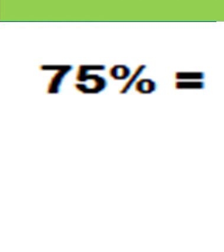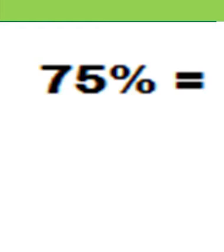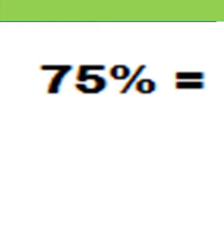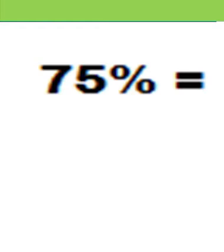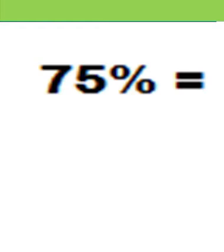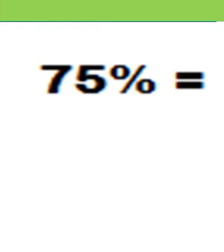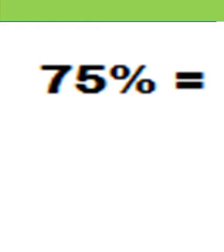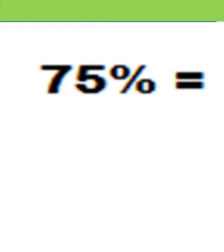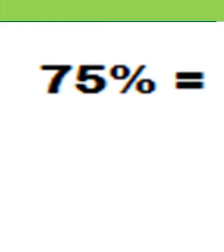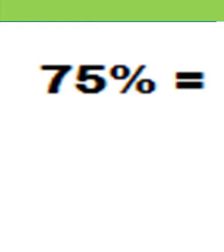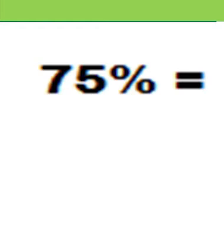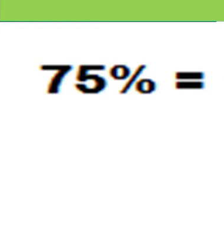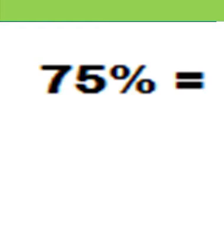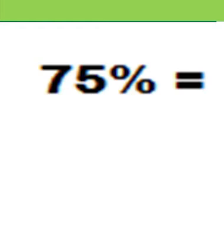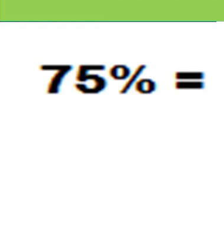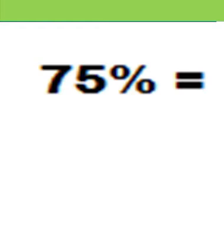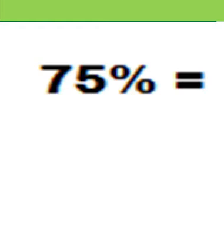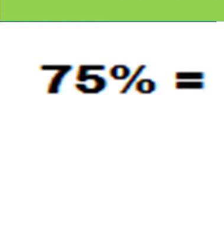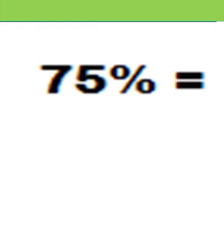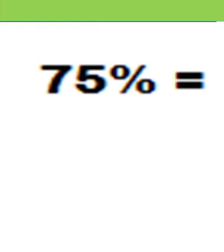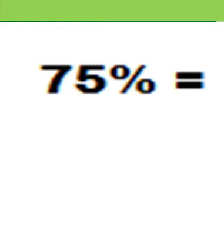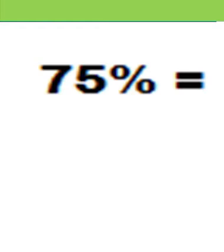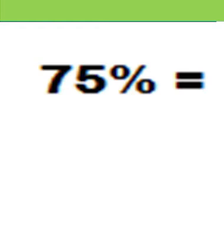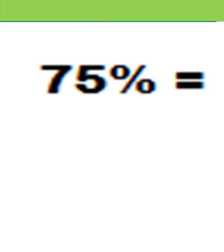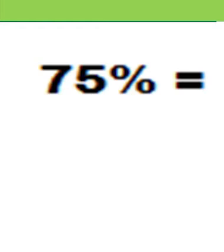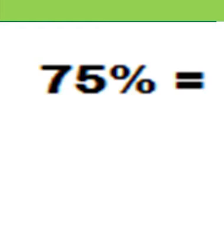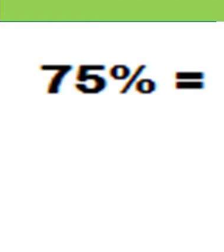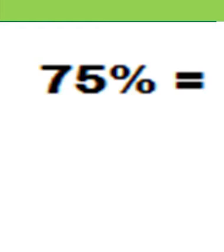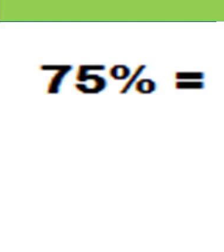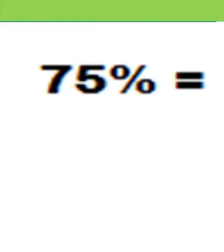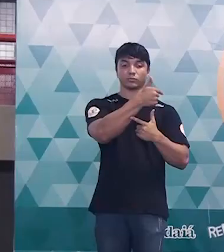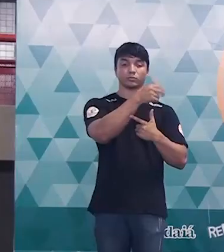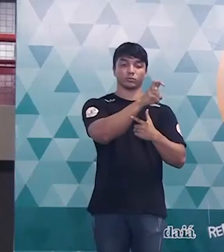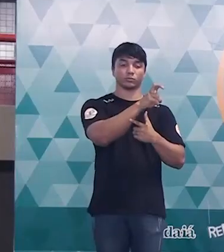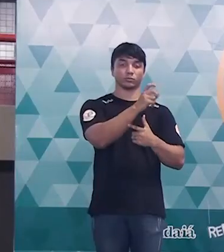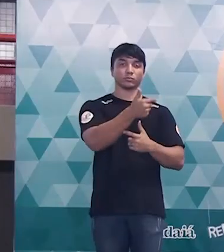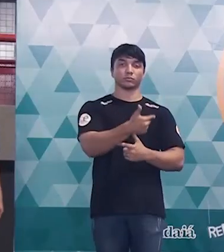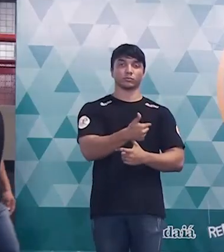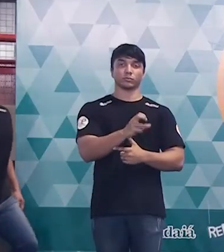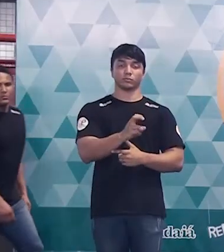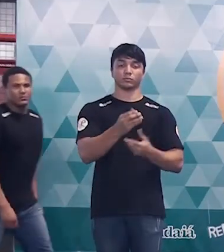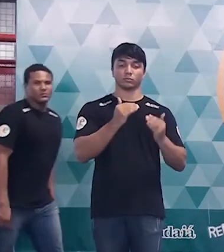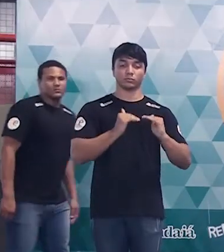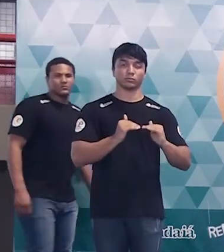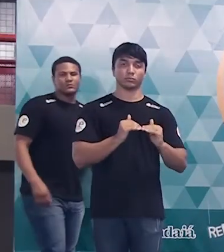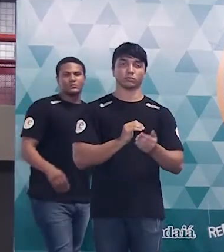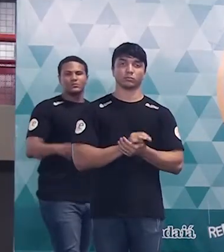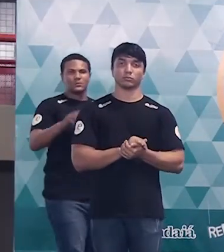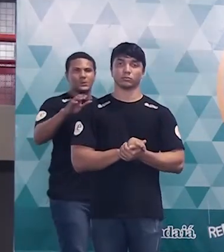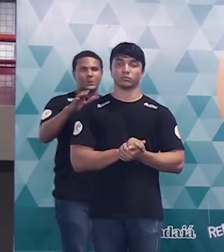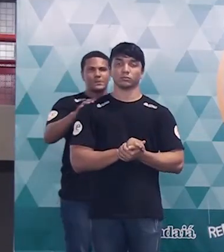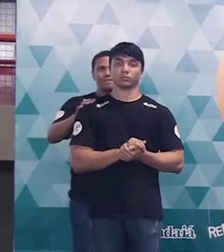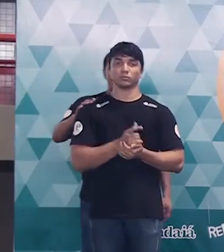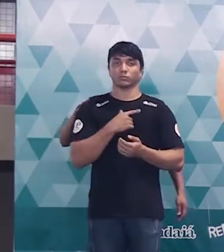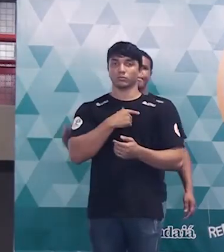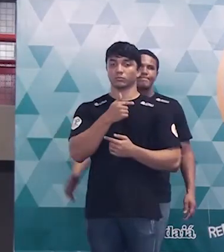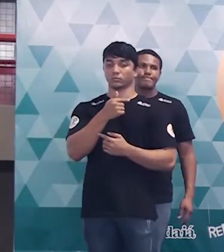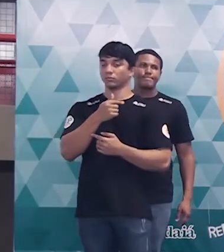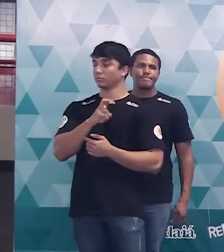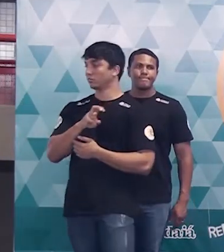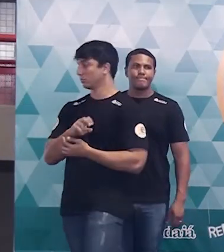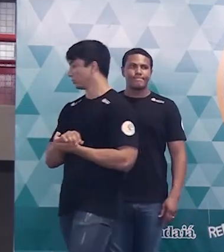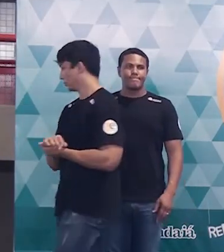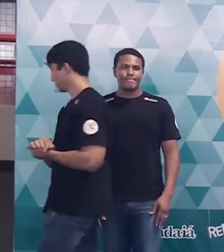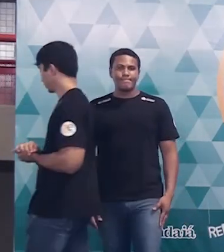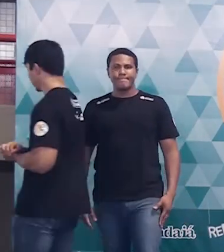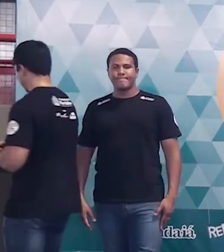é quanto? 25. Então eu vou dividir por 25 em cima e por 25 embaixo. 75